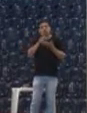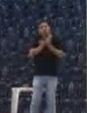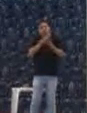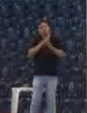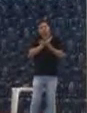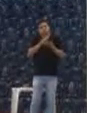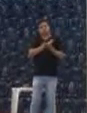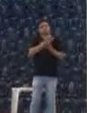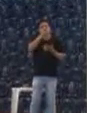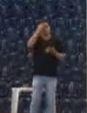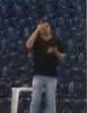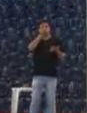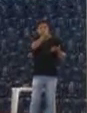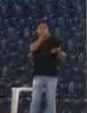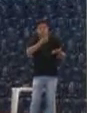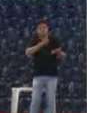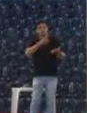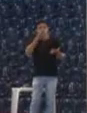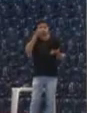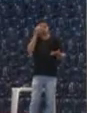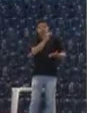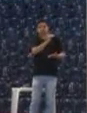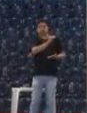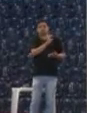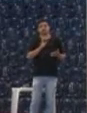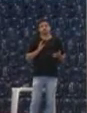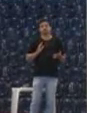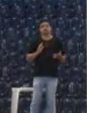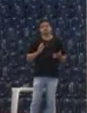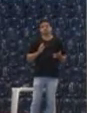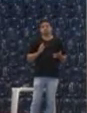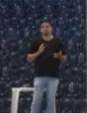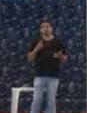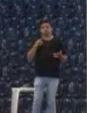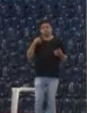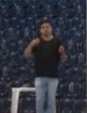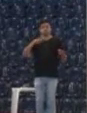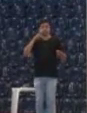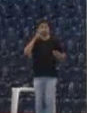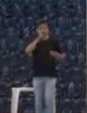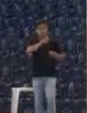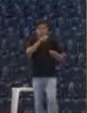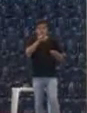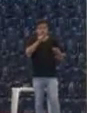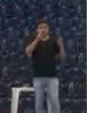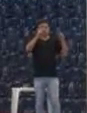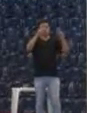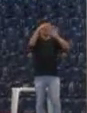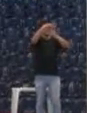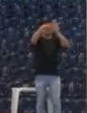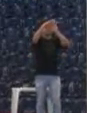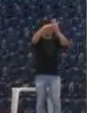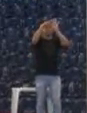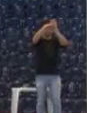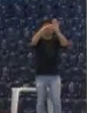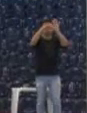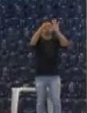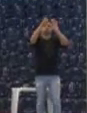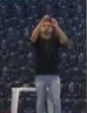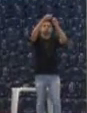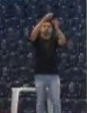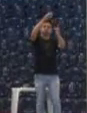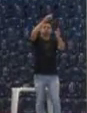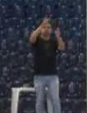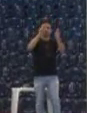vezes é desprezada pelo leitor dê uma olhada na referência bibliográfica